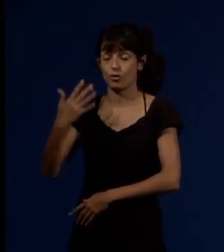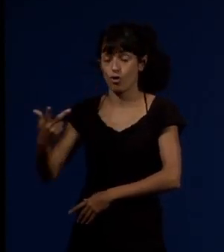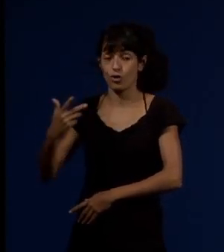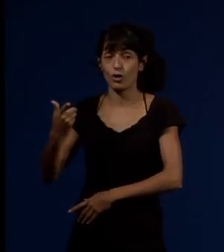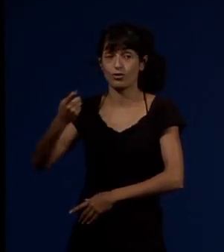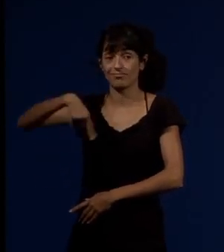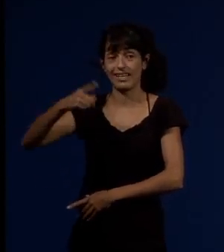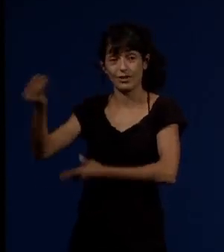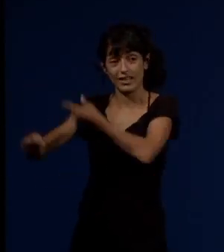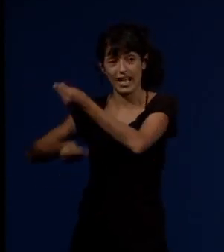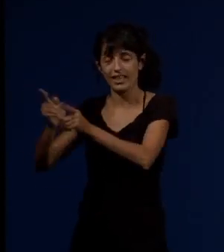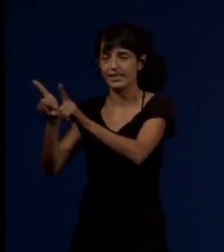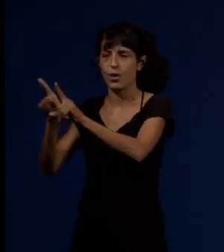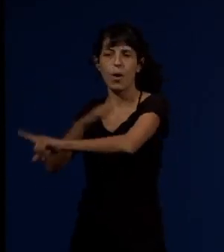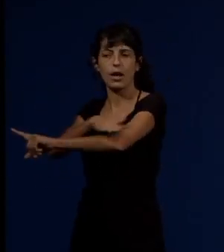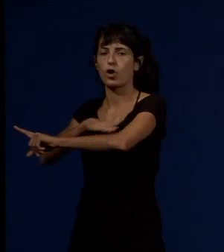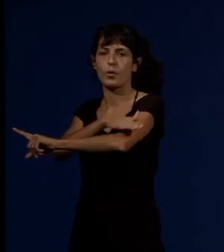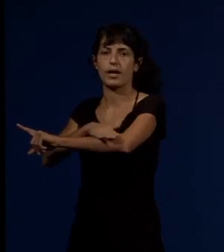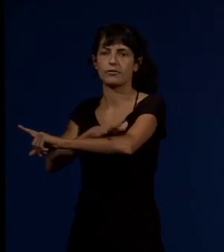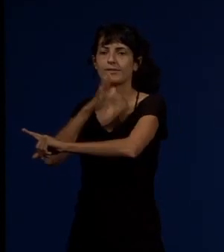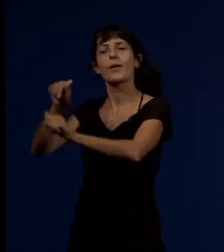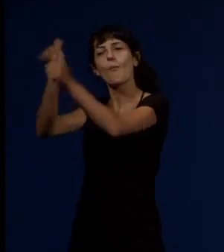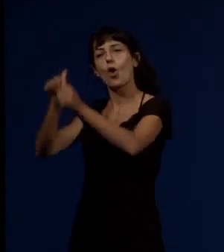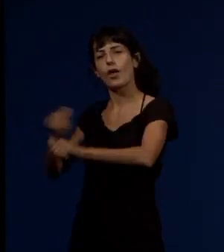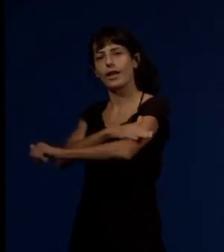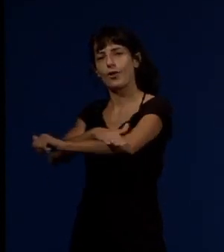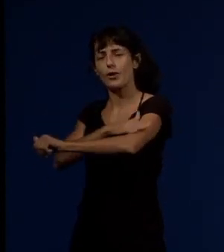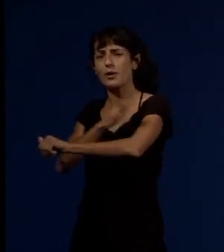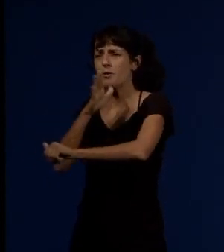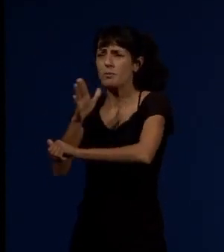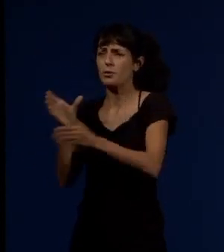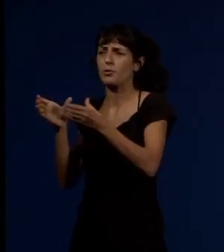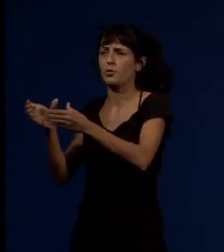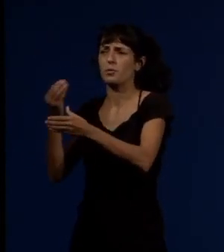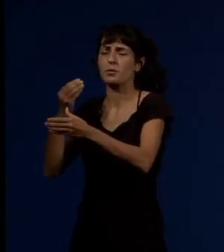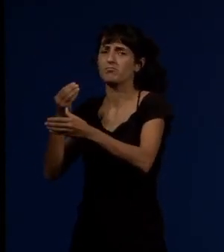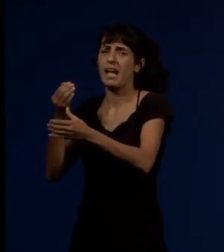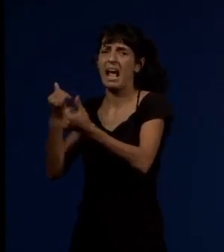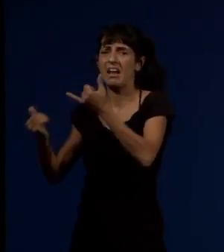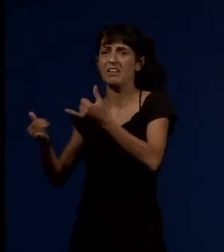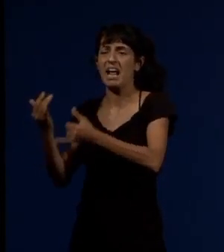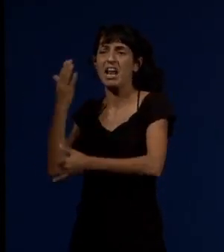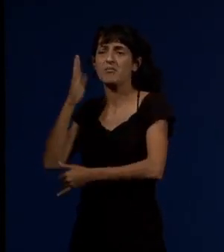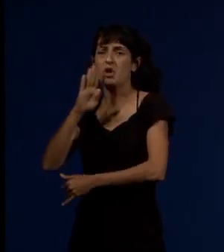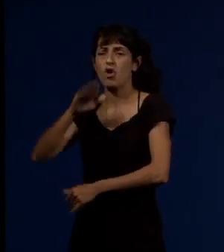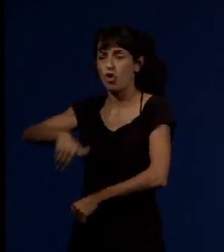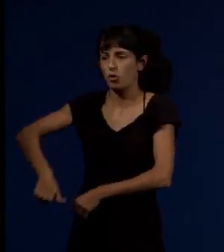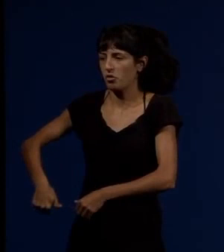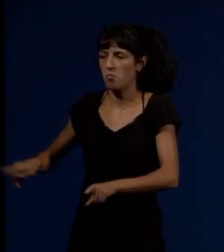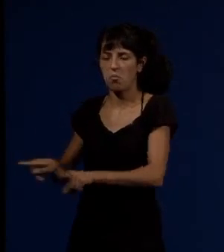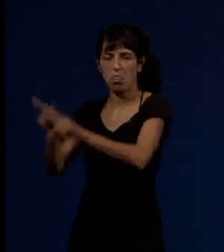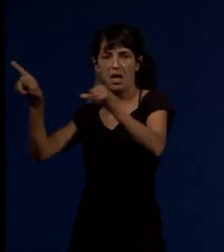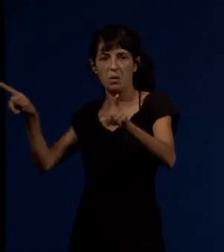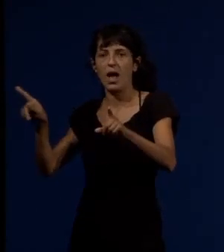goberno. Para eles é unha forma de gobernos. Dalles exactamente igual a corrupción, dalles igual a